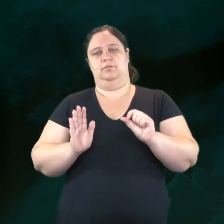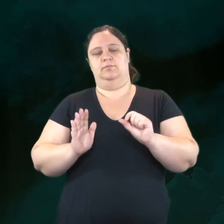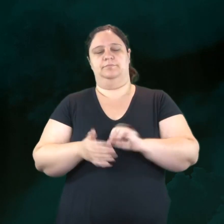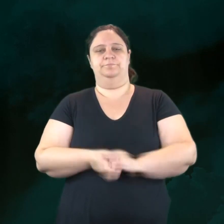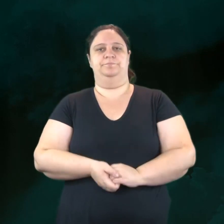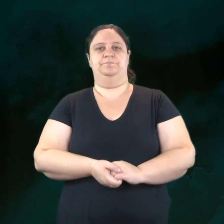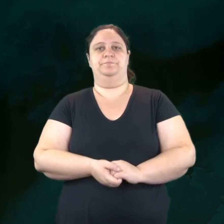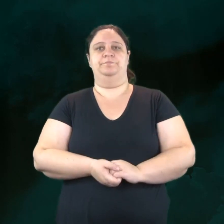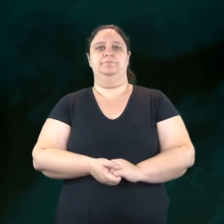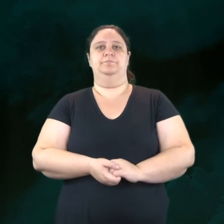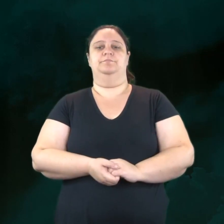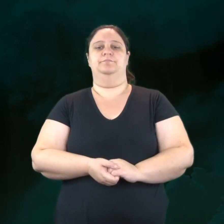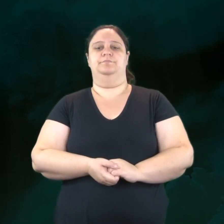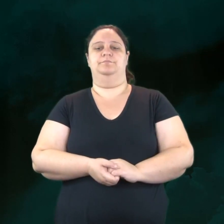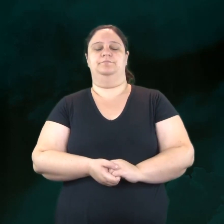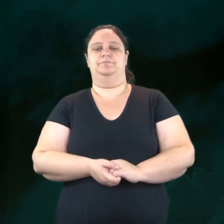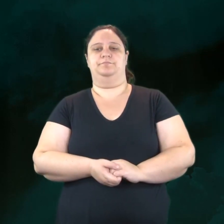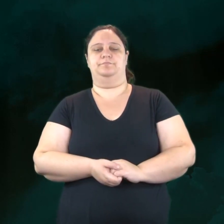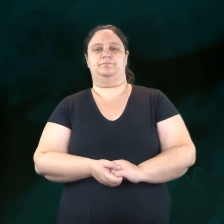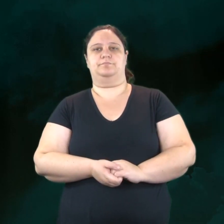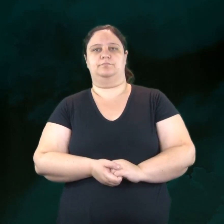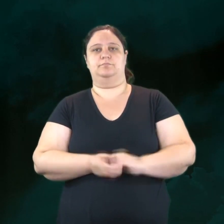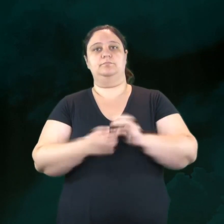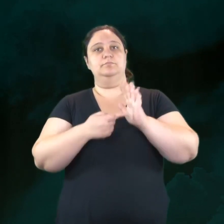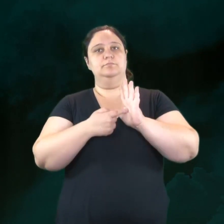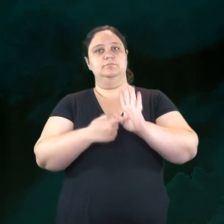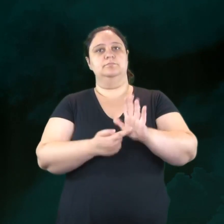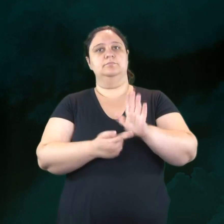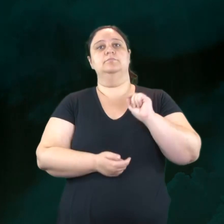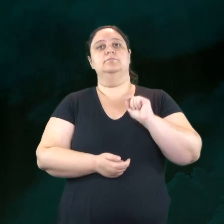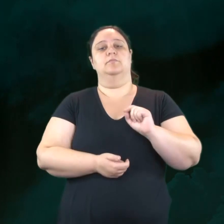Colossenses 4, versículo 10, fala assim: